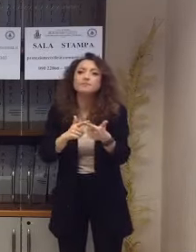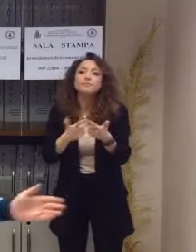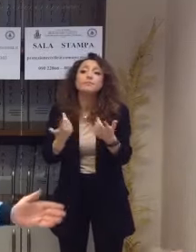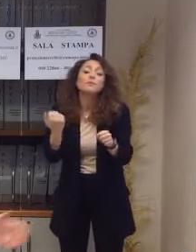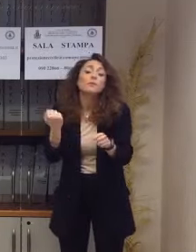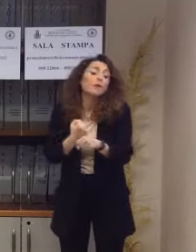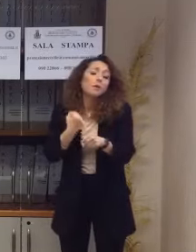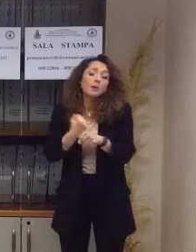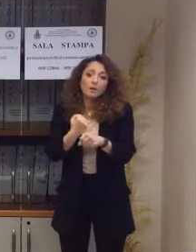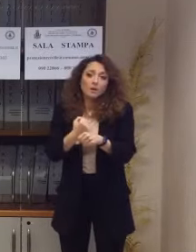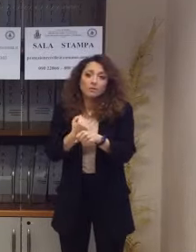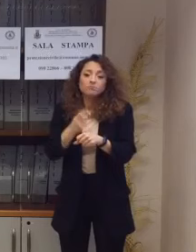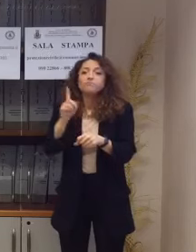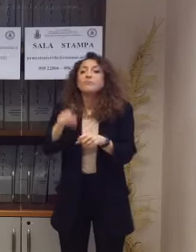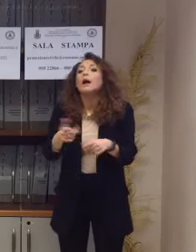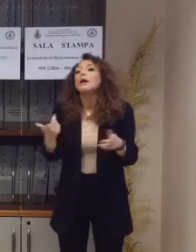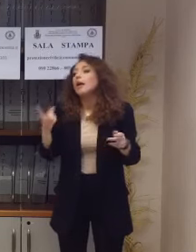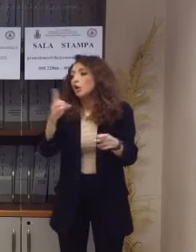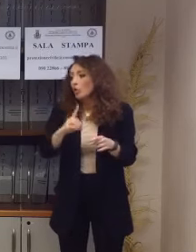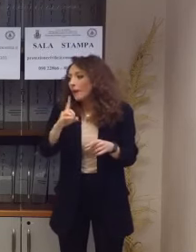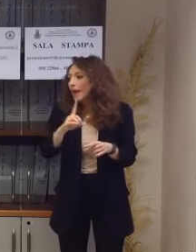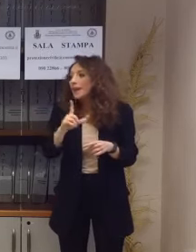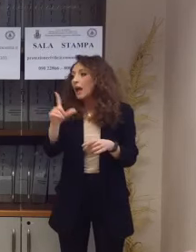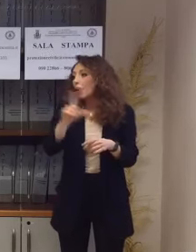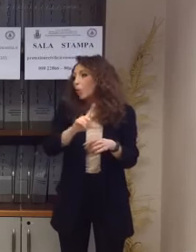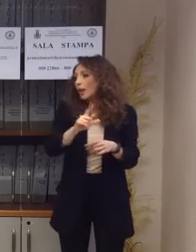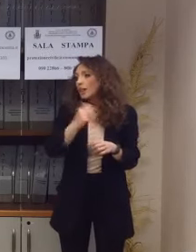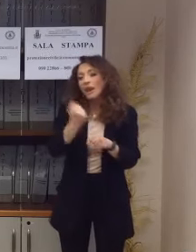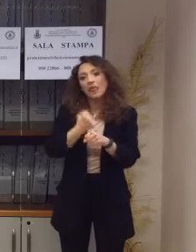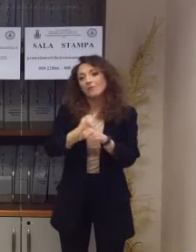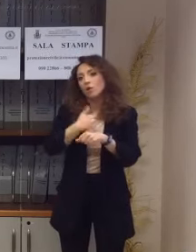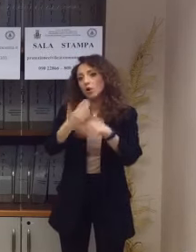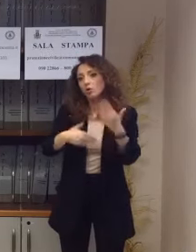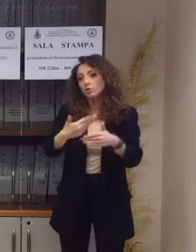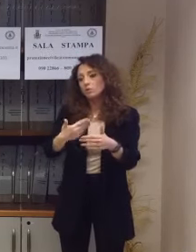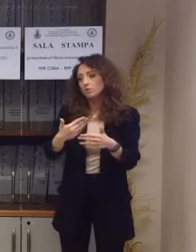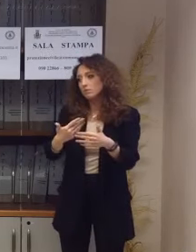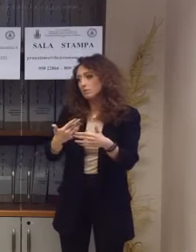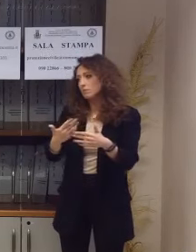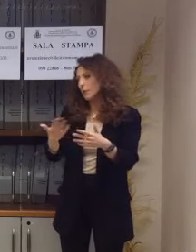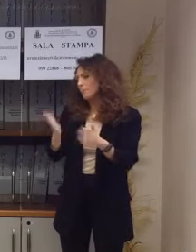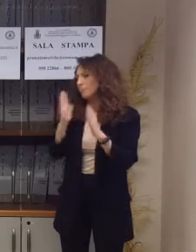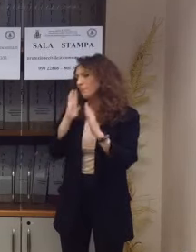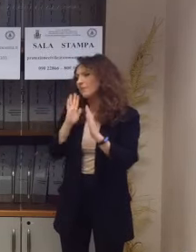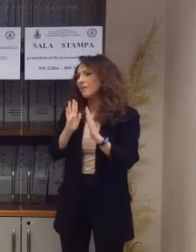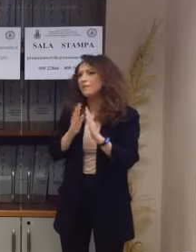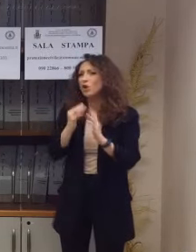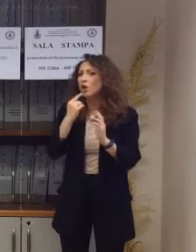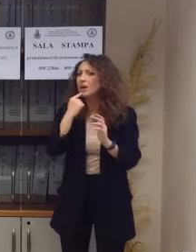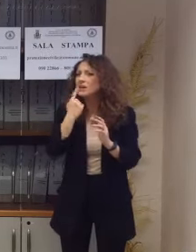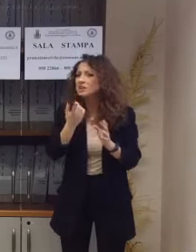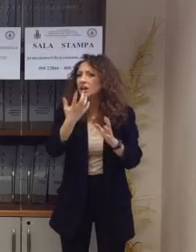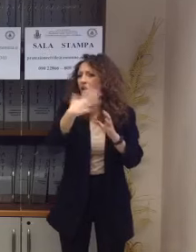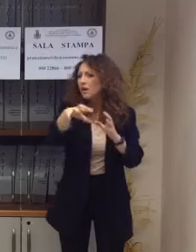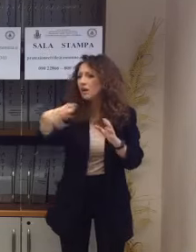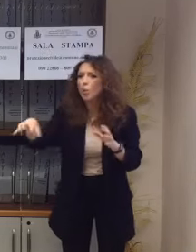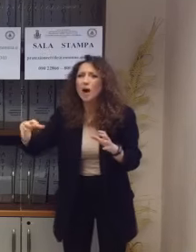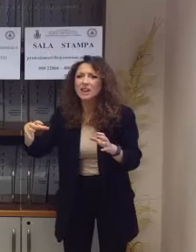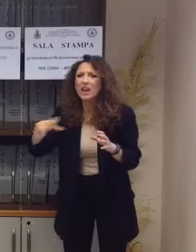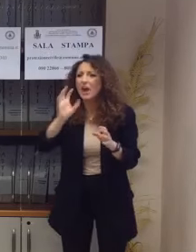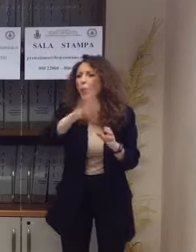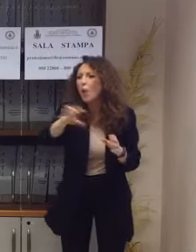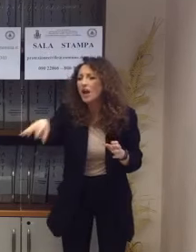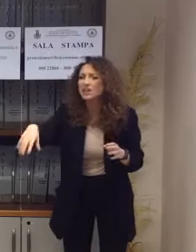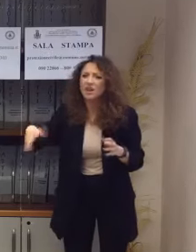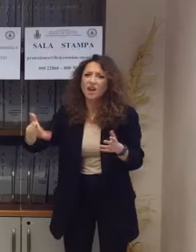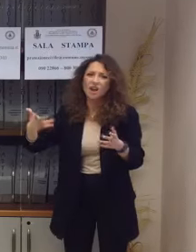per ora anche domenica e lunedì, piuttosto dite ai quartieri di non fare storie, lo voglio dire ai miei colleghi impiegati comunali. Capisco